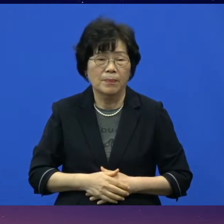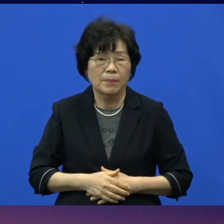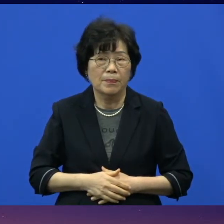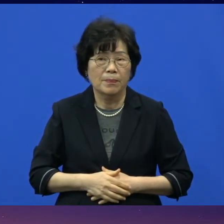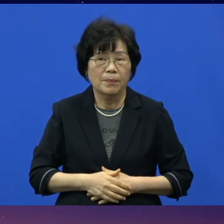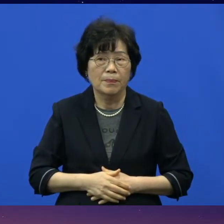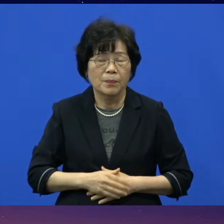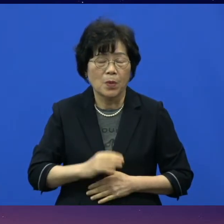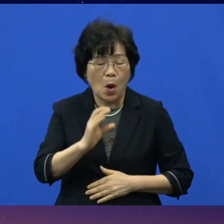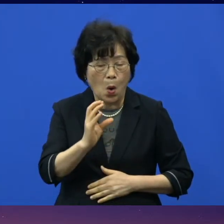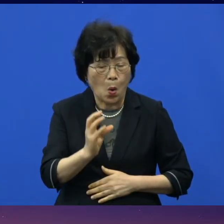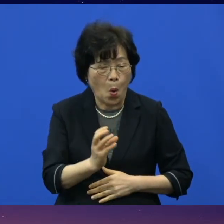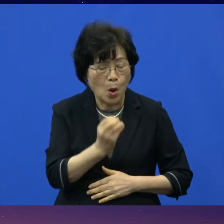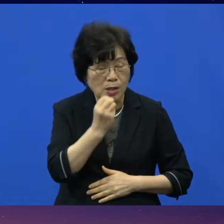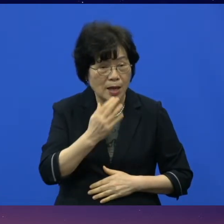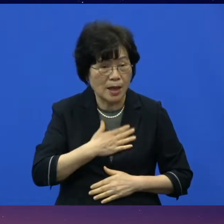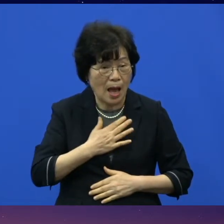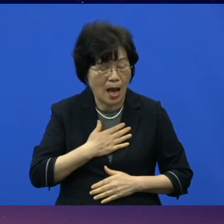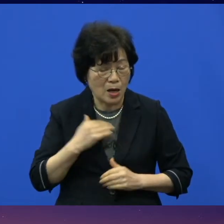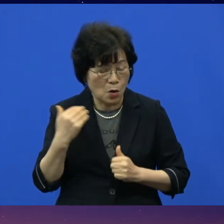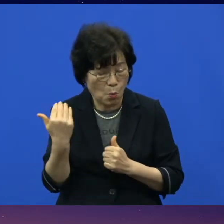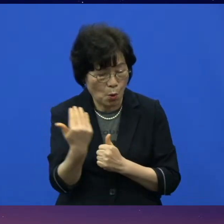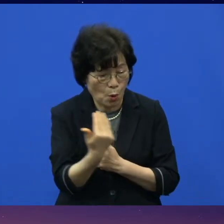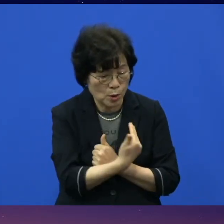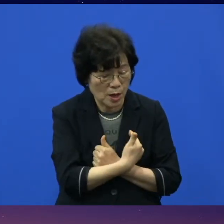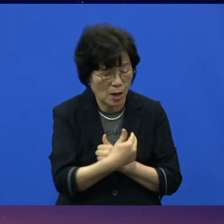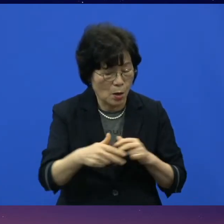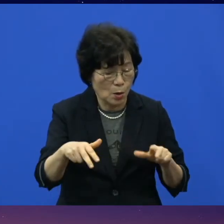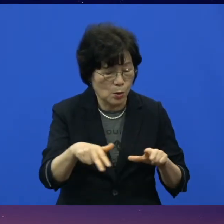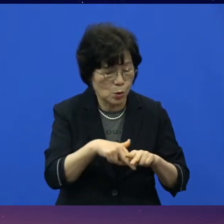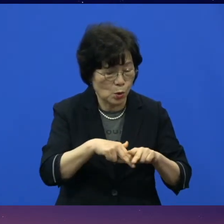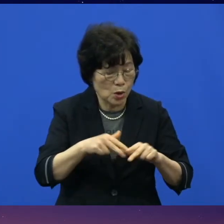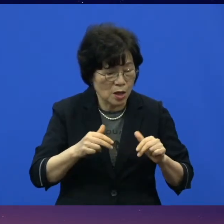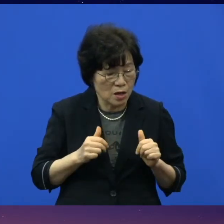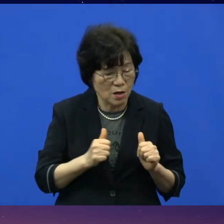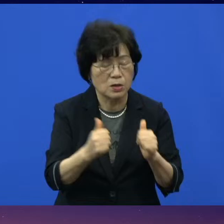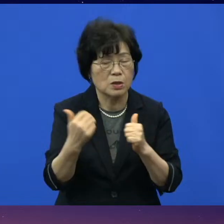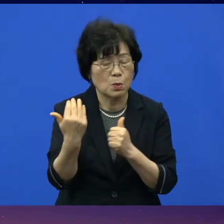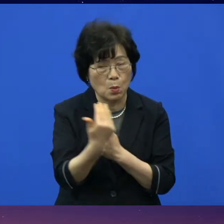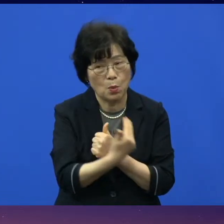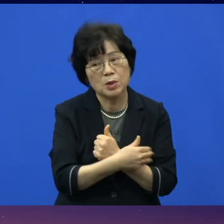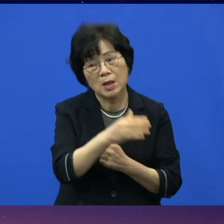고상하게 자기를 자꾸 포장하는 거예요. 종교적인 열심으로 포장하는 거예요.